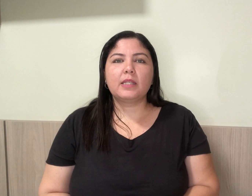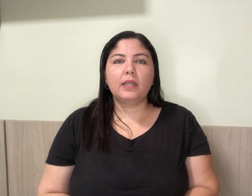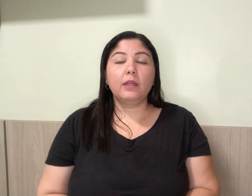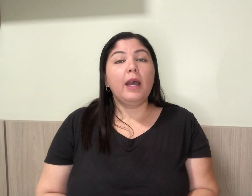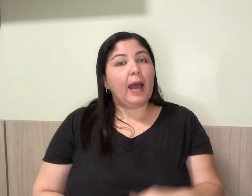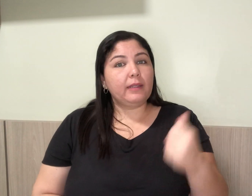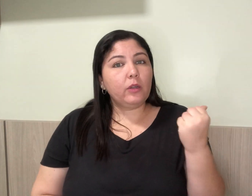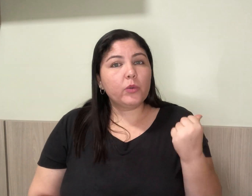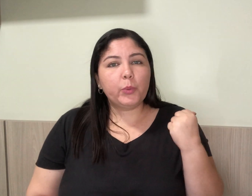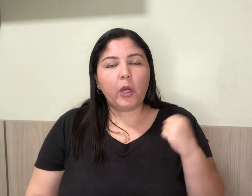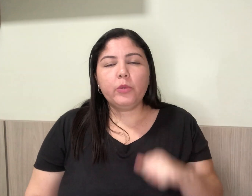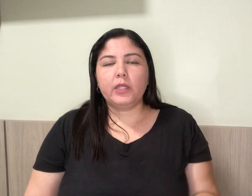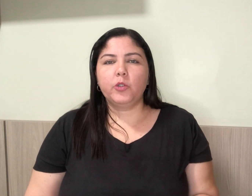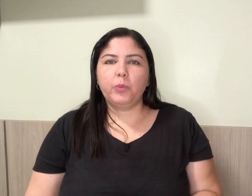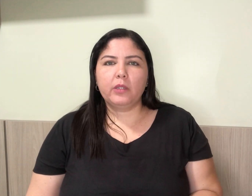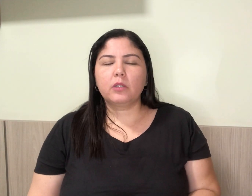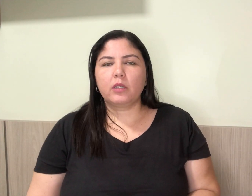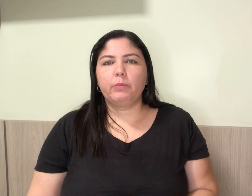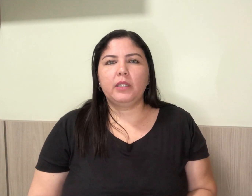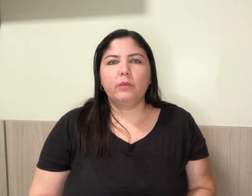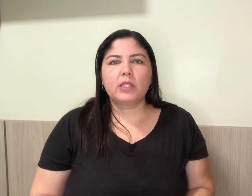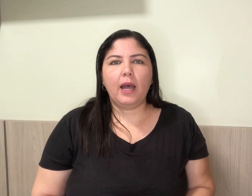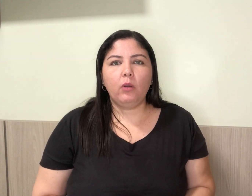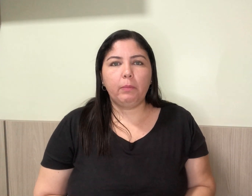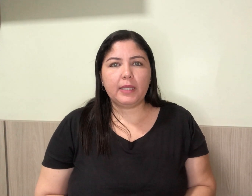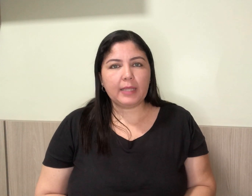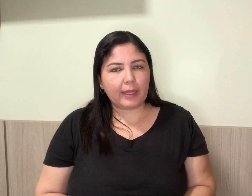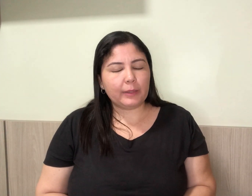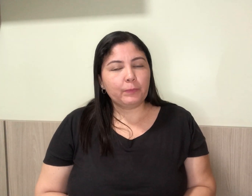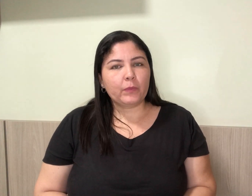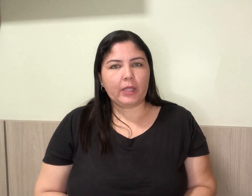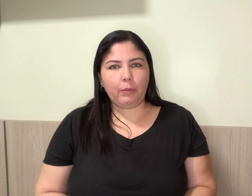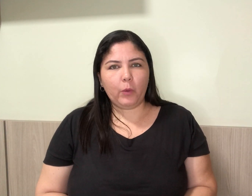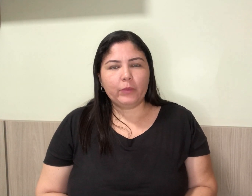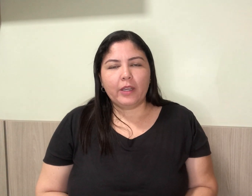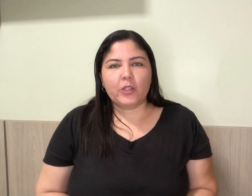assim, até com os próprios sentimentos que nós aprendemos na aula passada, tá bom? Eu